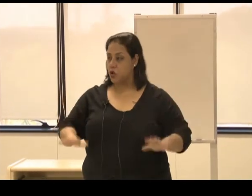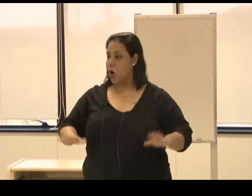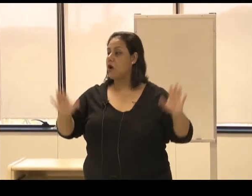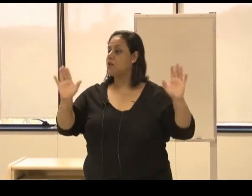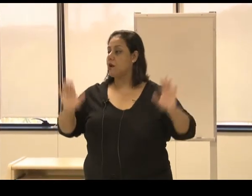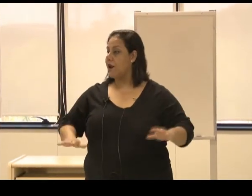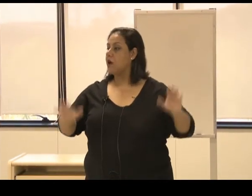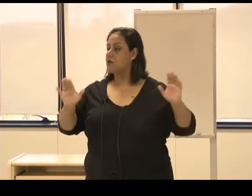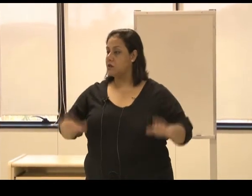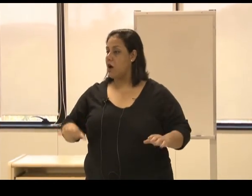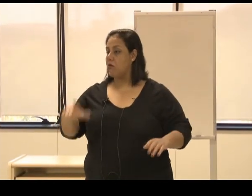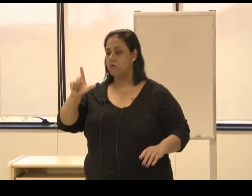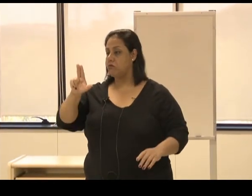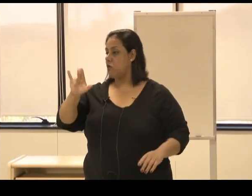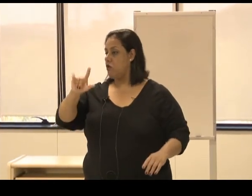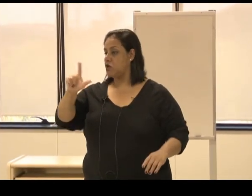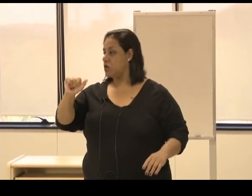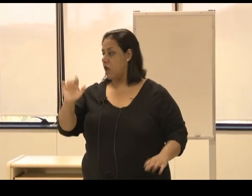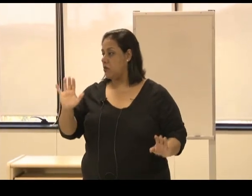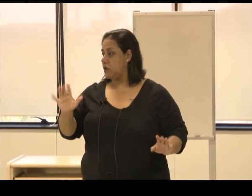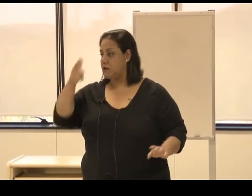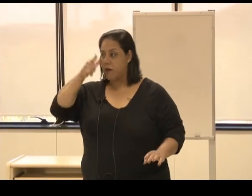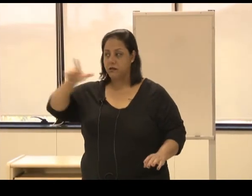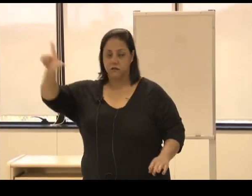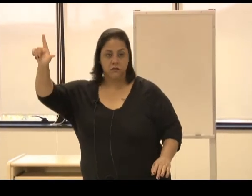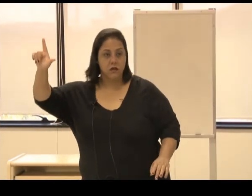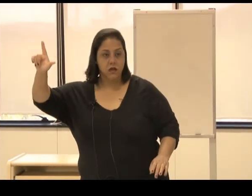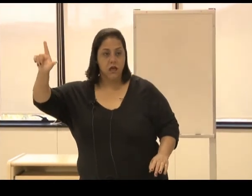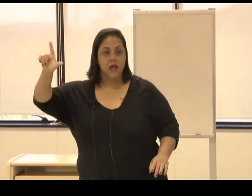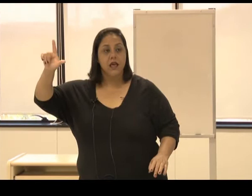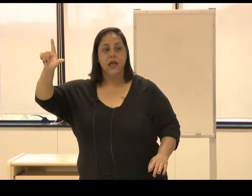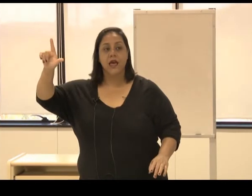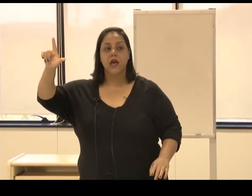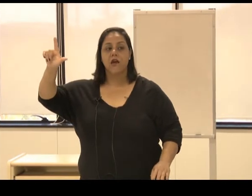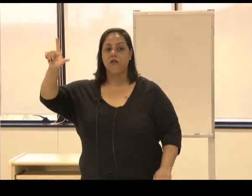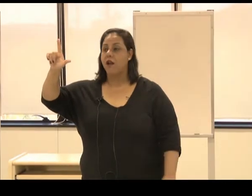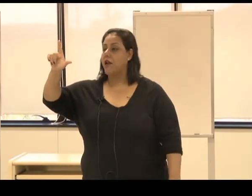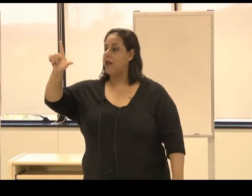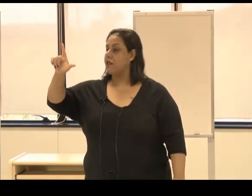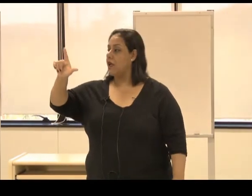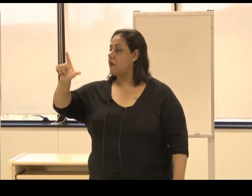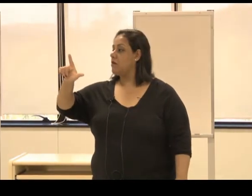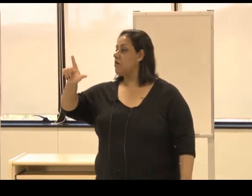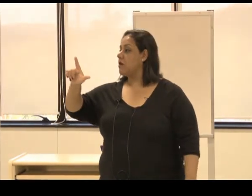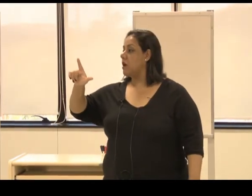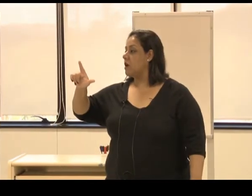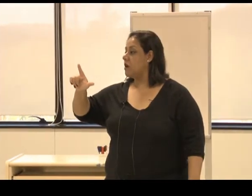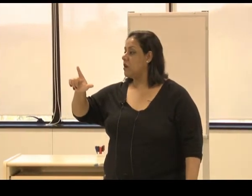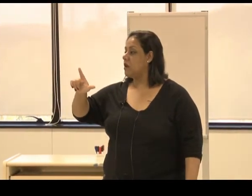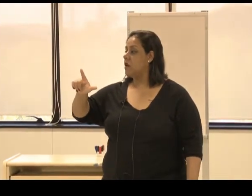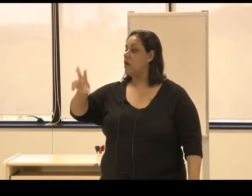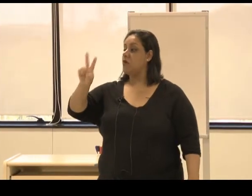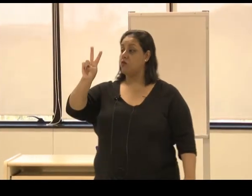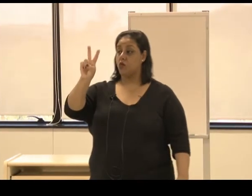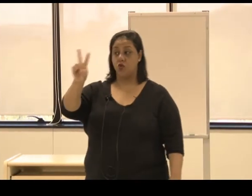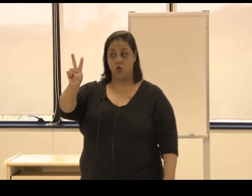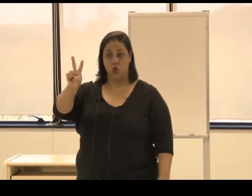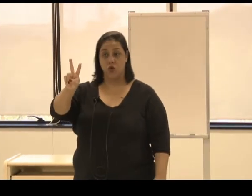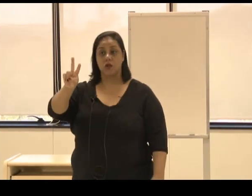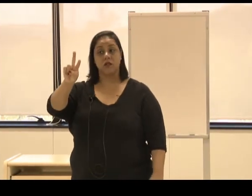Só trabalhar com o sinal. Não vou digitar Luísa mais. E aí, ela fala que ela tem o quê? 2 irmãos.